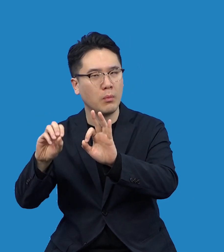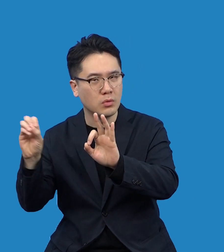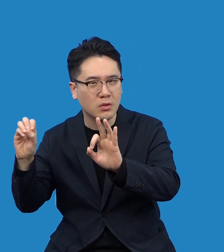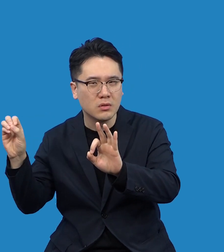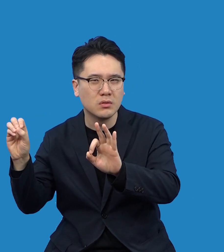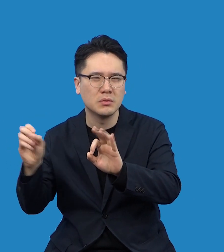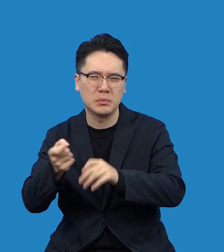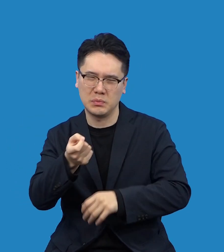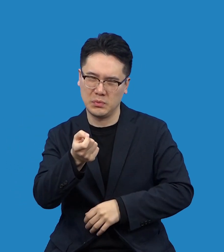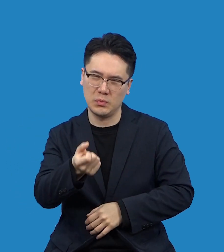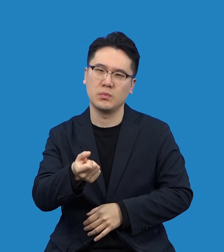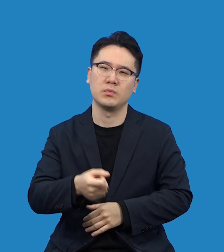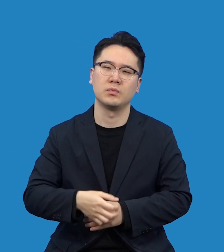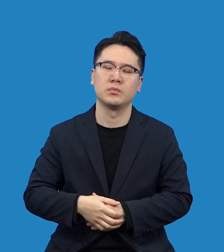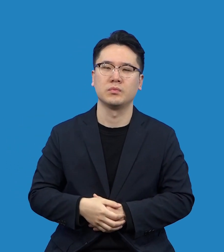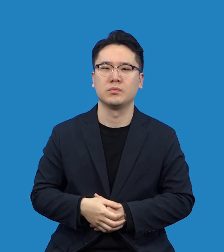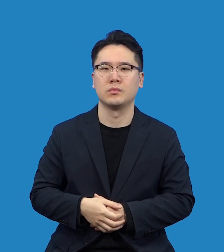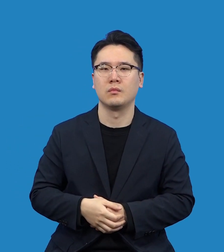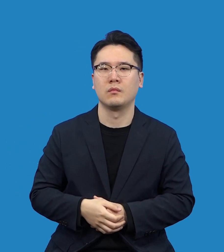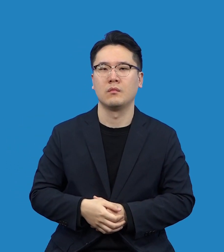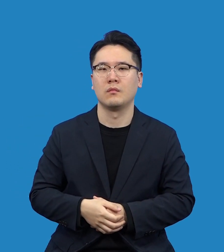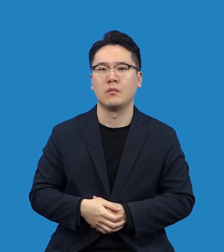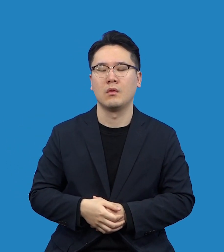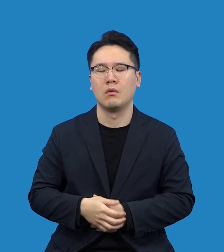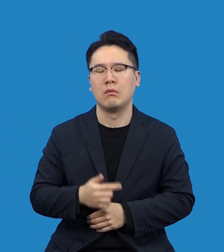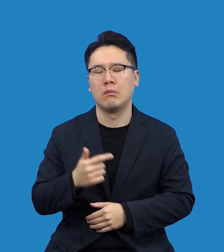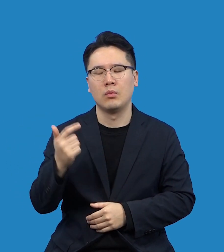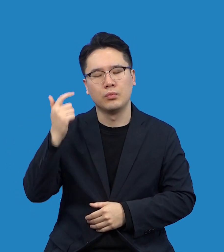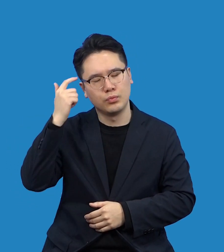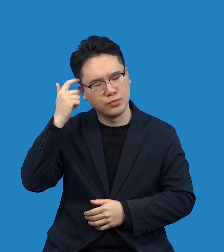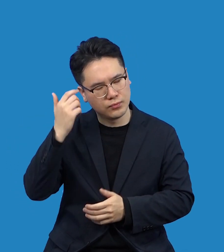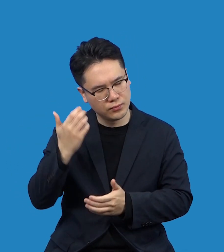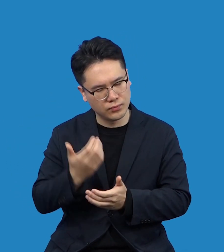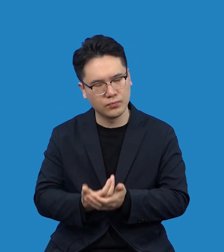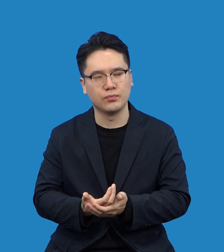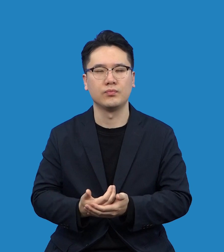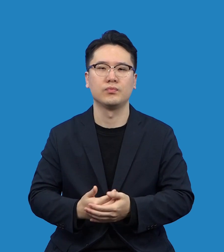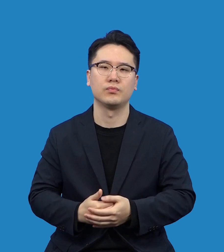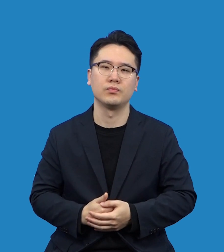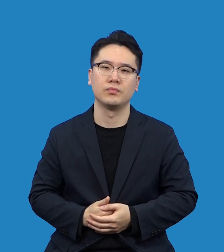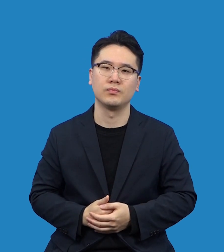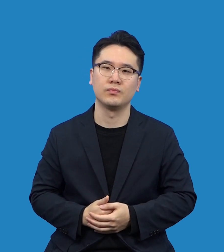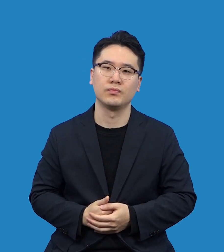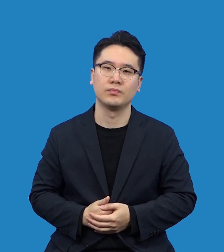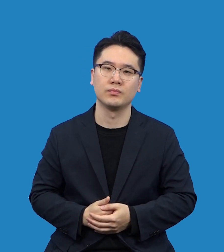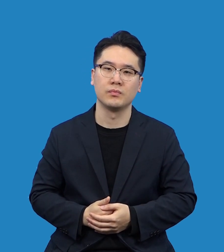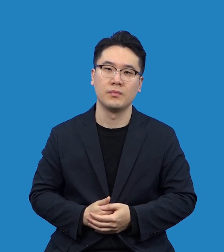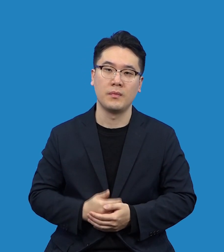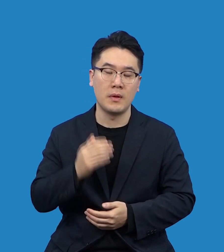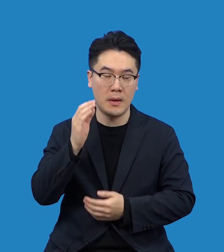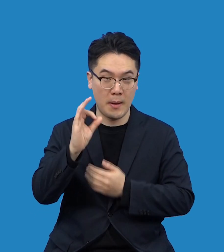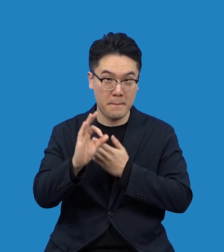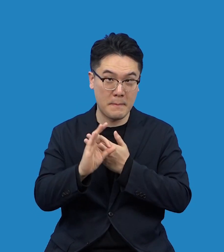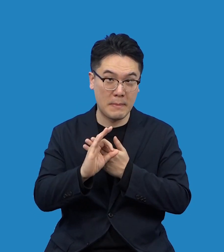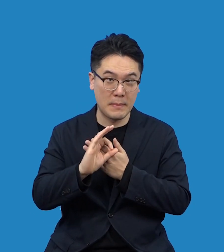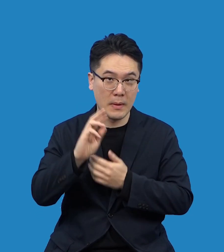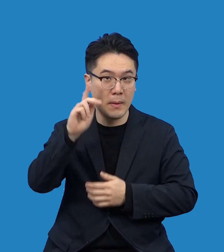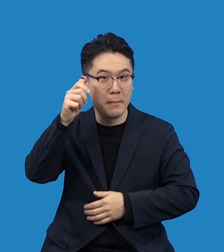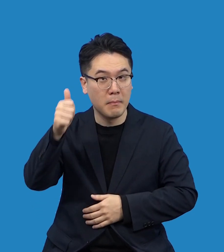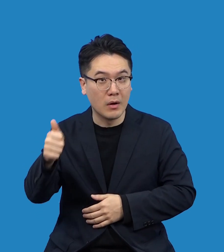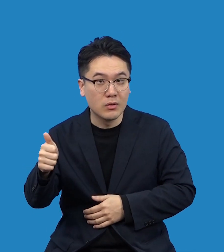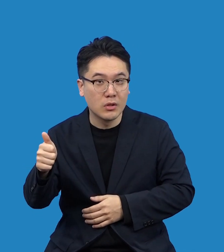된다고 합니다. 너무 충격적이지 않습니까? 만일 사도 바울이 오늘